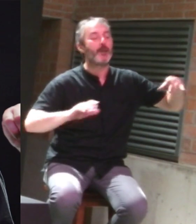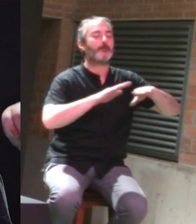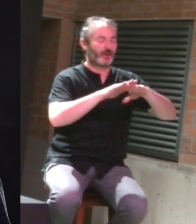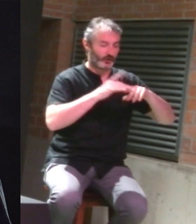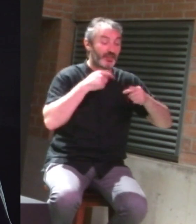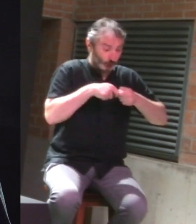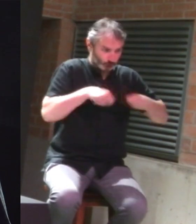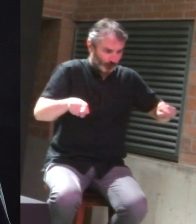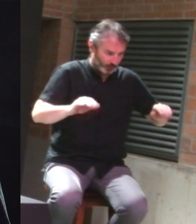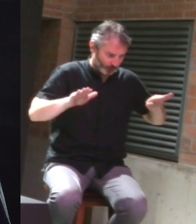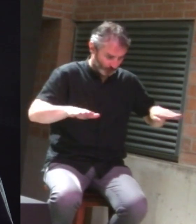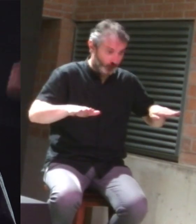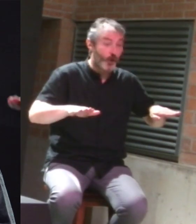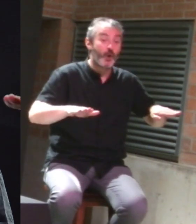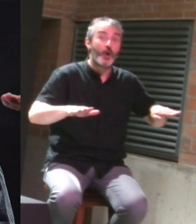permanecía estancado.